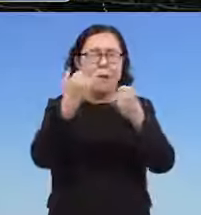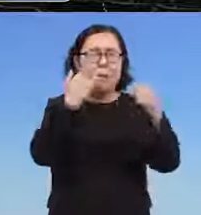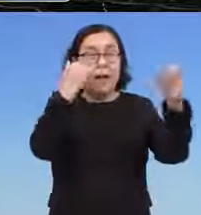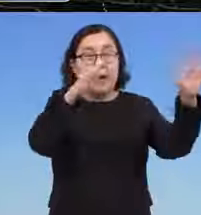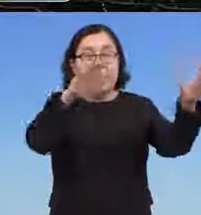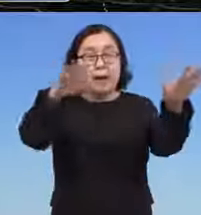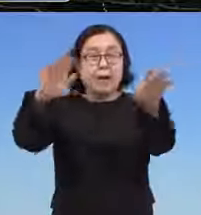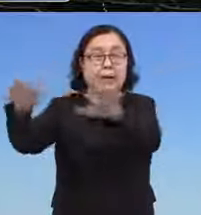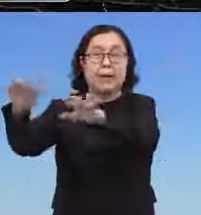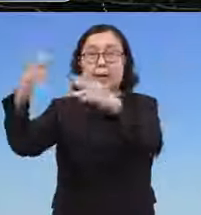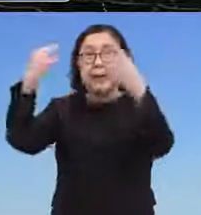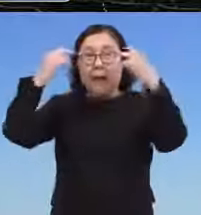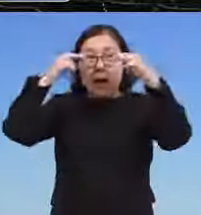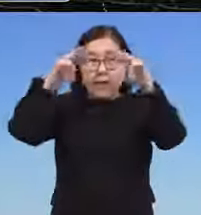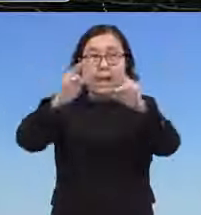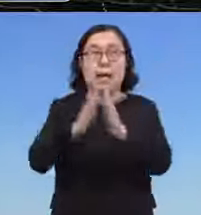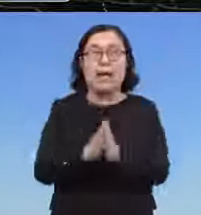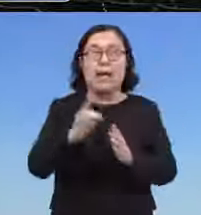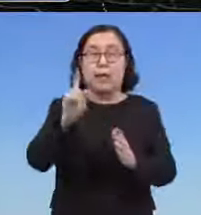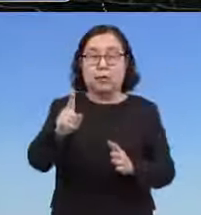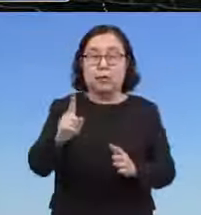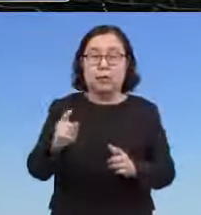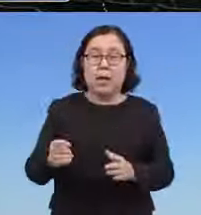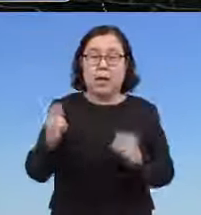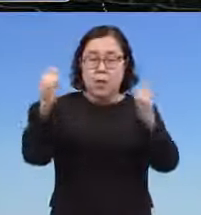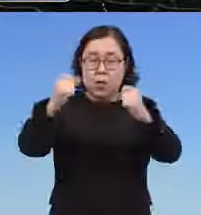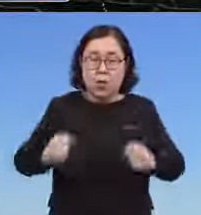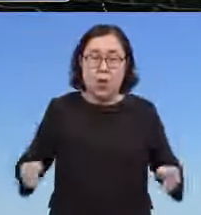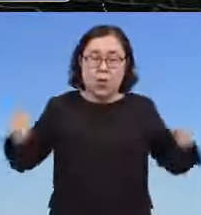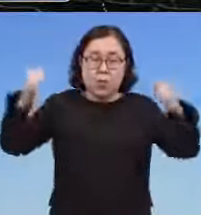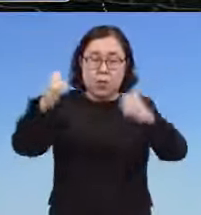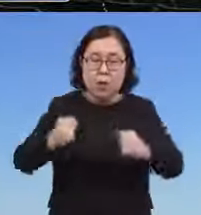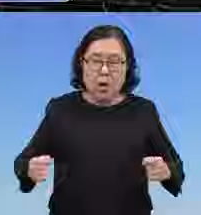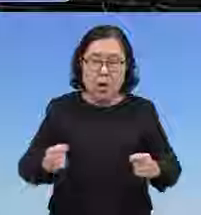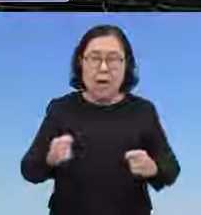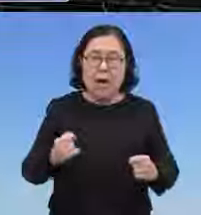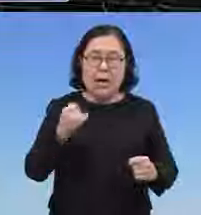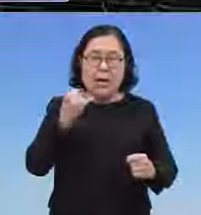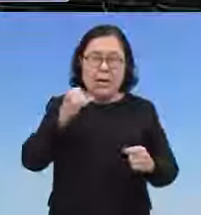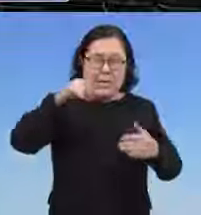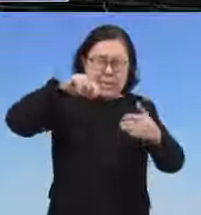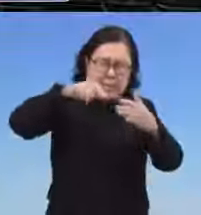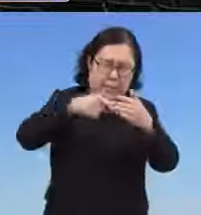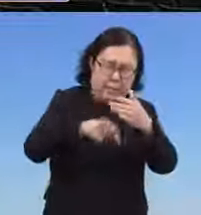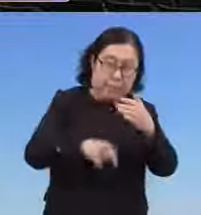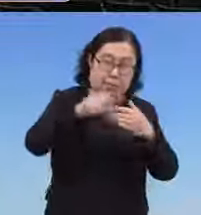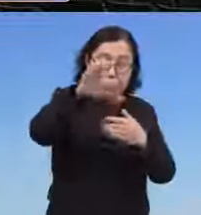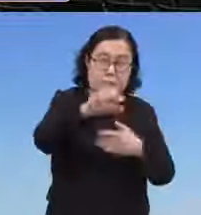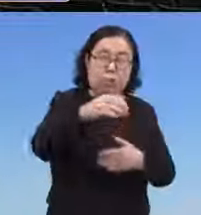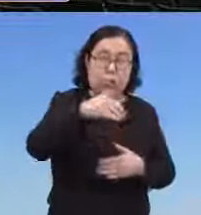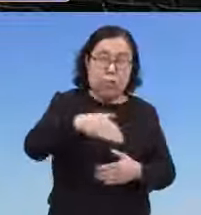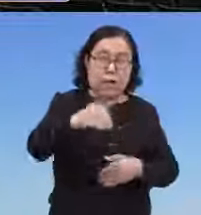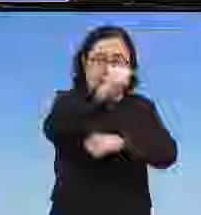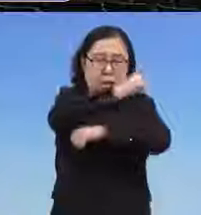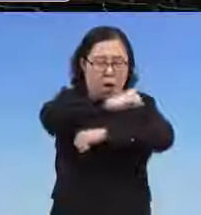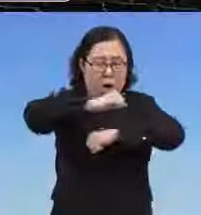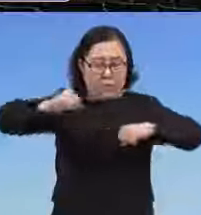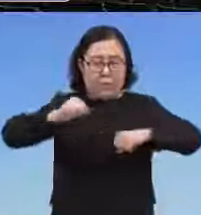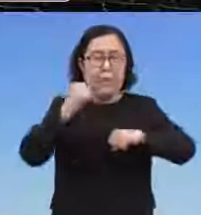저 큰 은혜 바다 향해. 자, 곧 너의 노를 저 깊은 데로 가라. 망망한